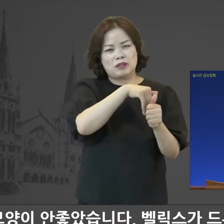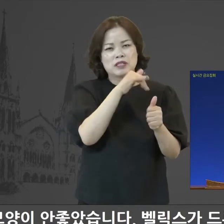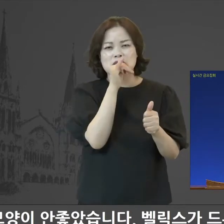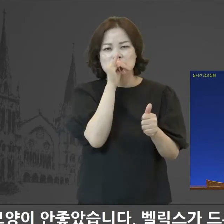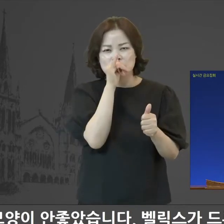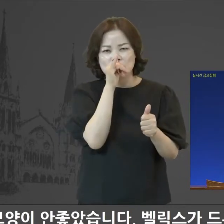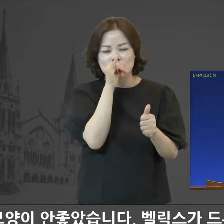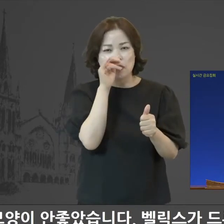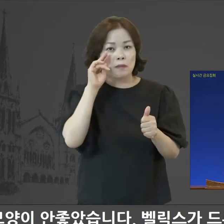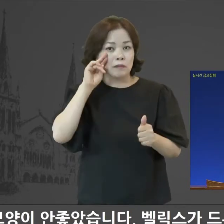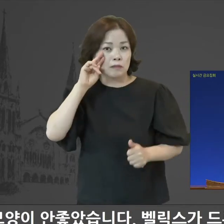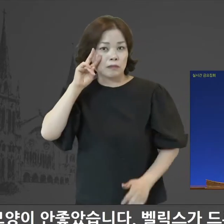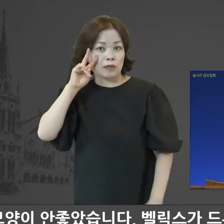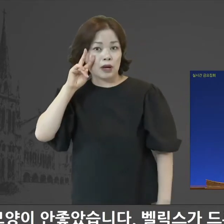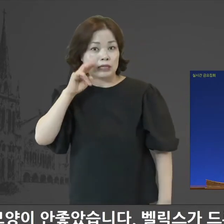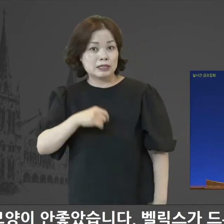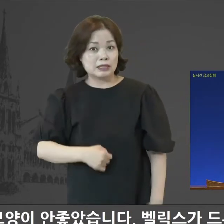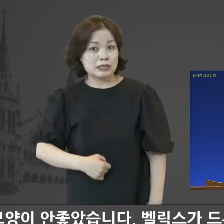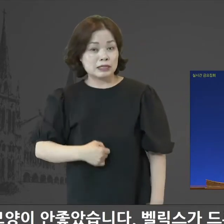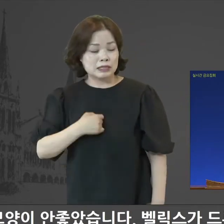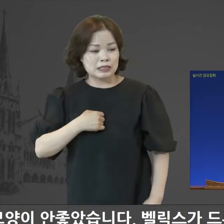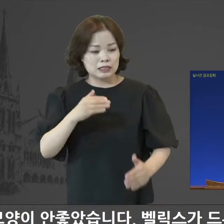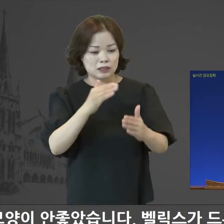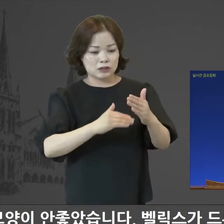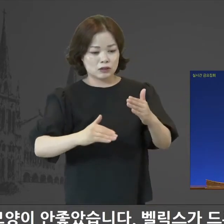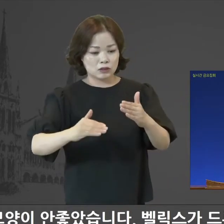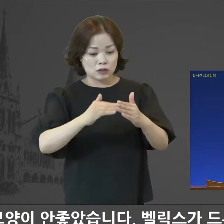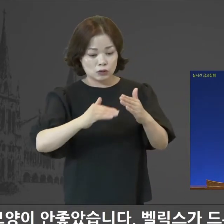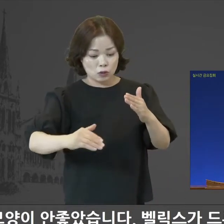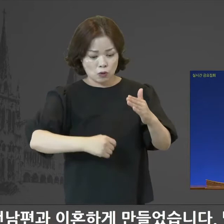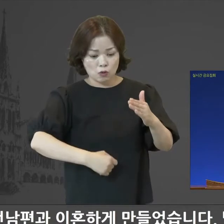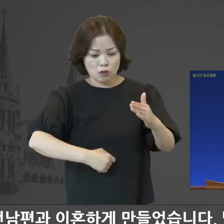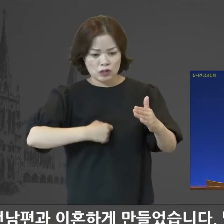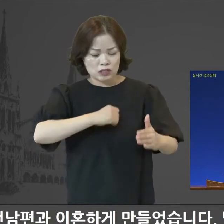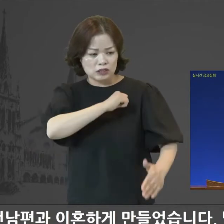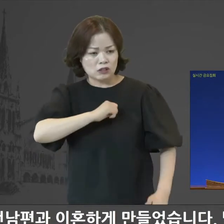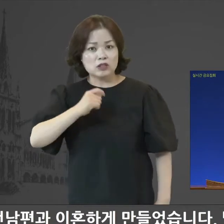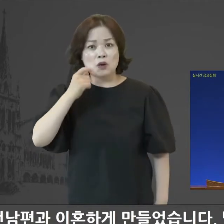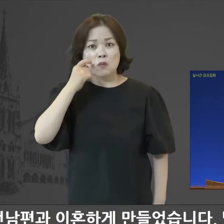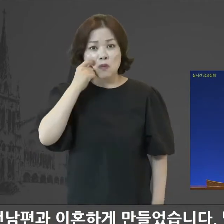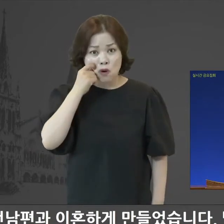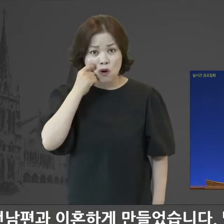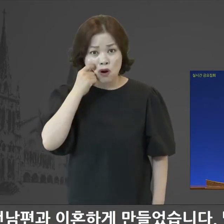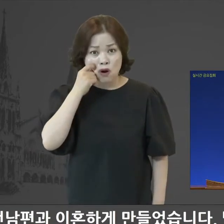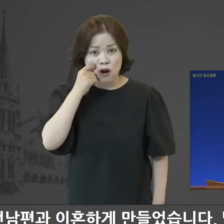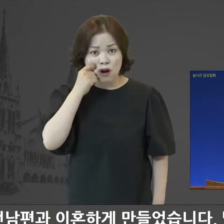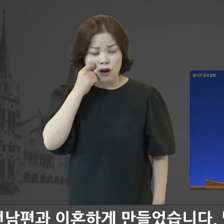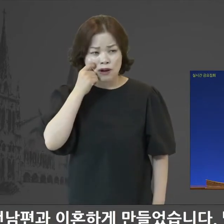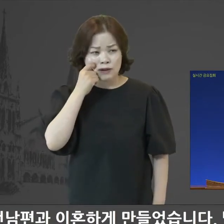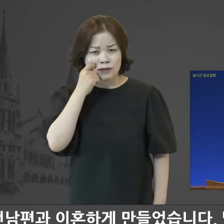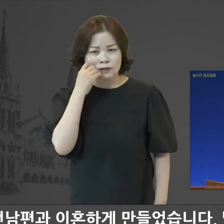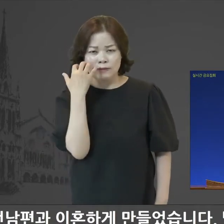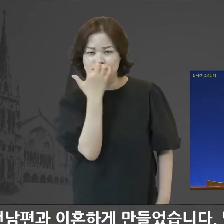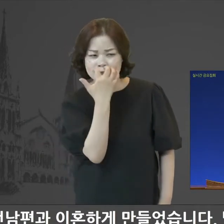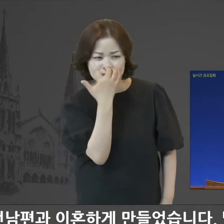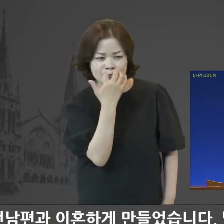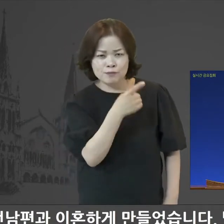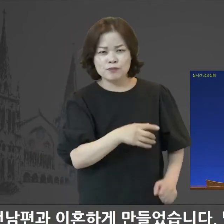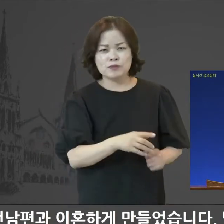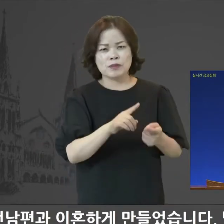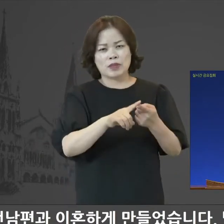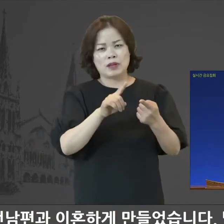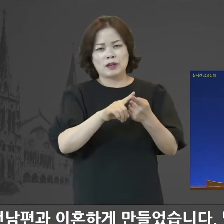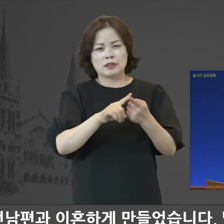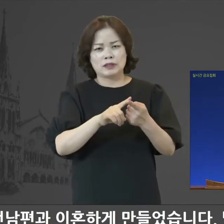중심으로 바울이 공의로움, 절제 못한 일, 음욕,